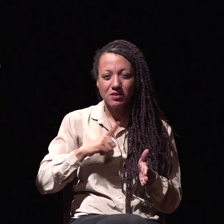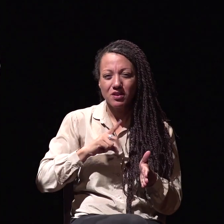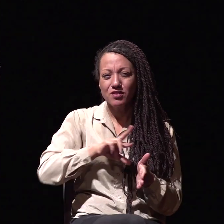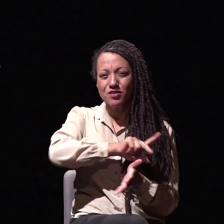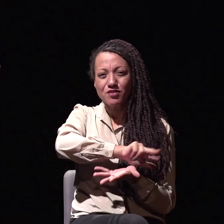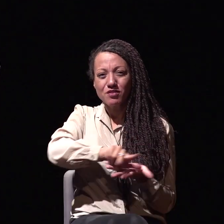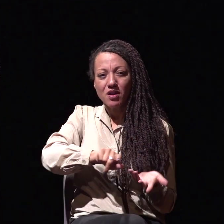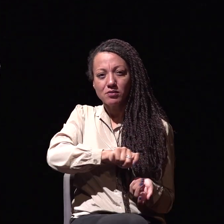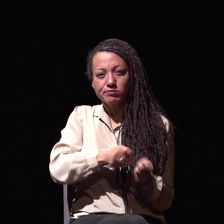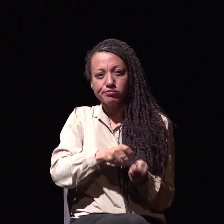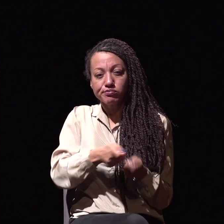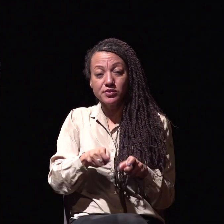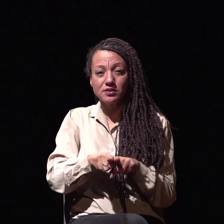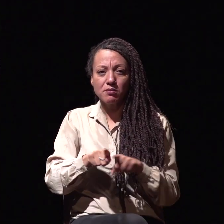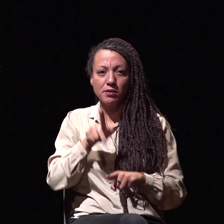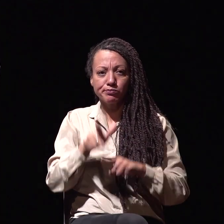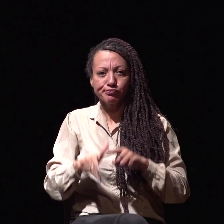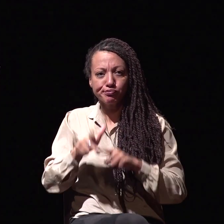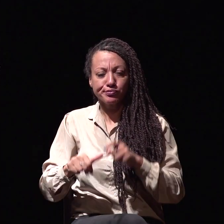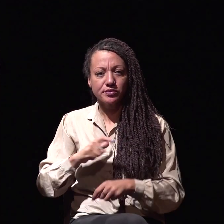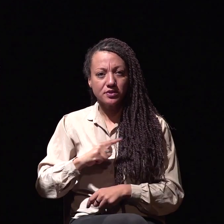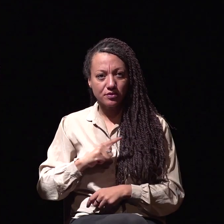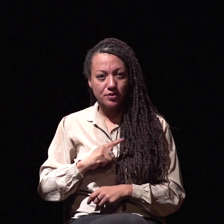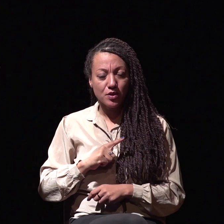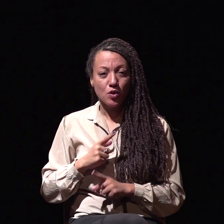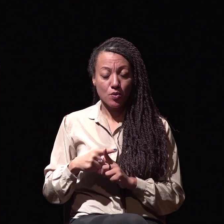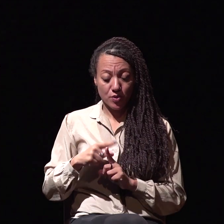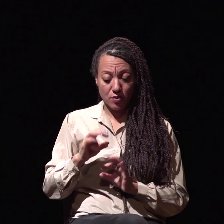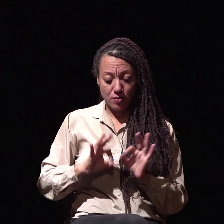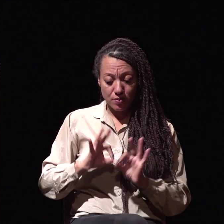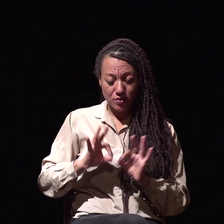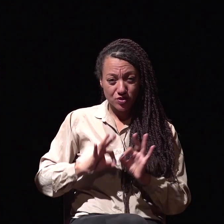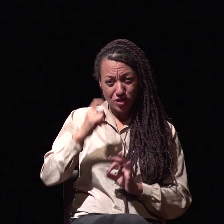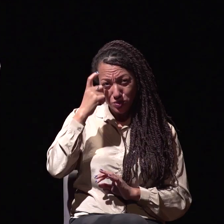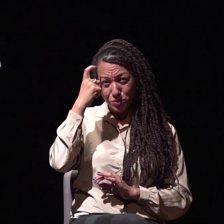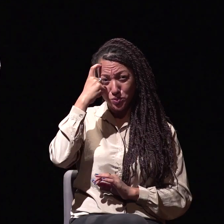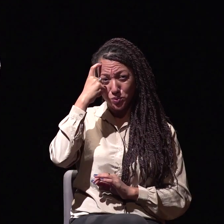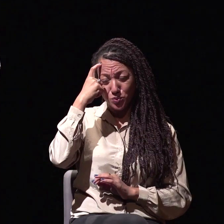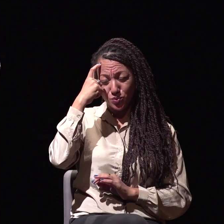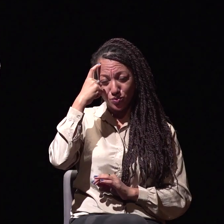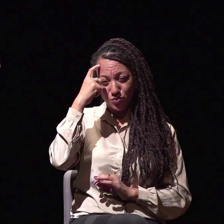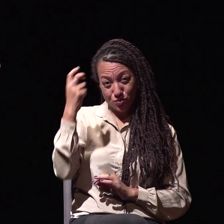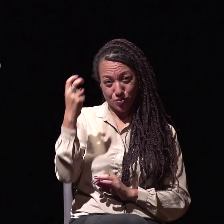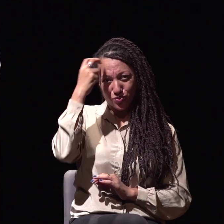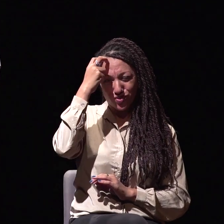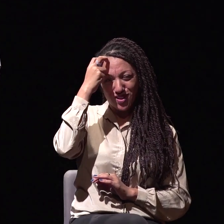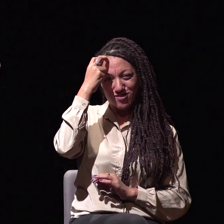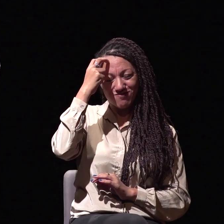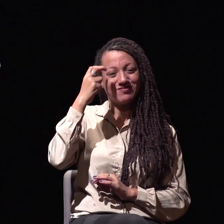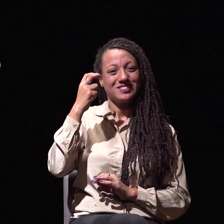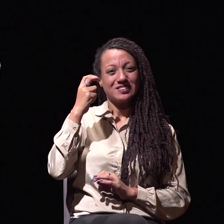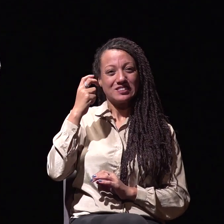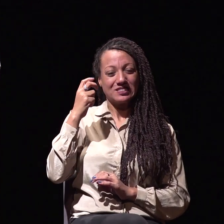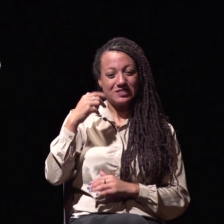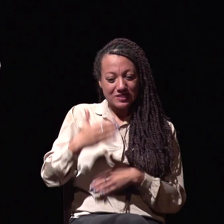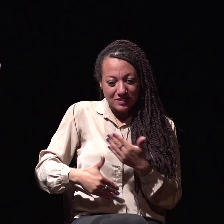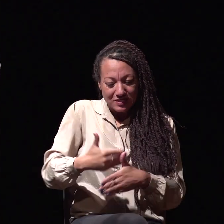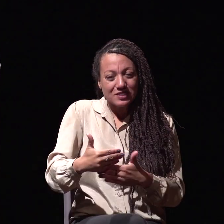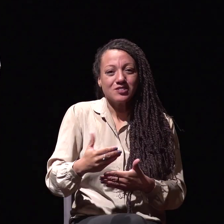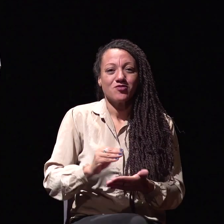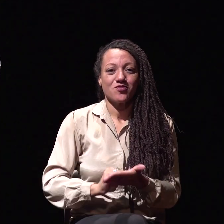adaptações e interrupções, tornando a realização deste projeto cultural falho e incompleto. A arquiteta, nas